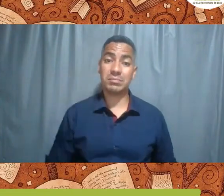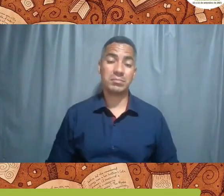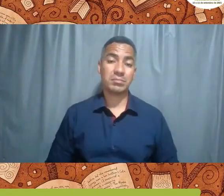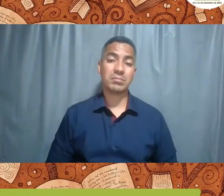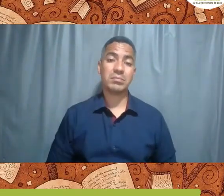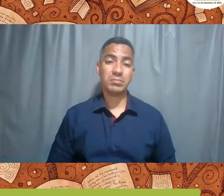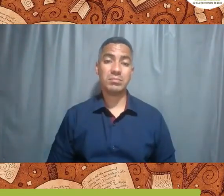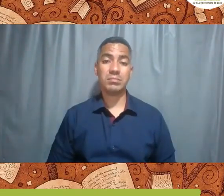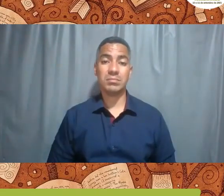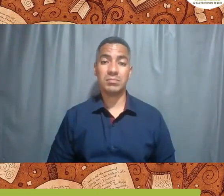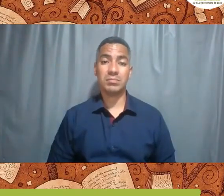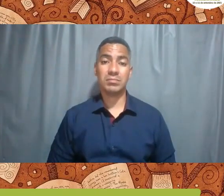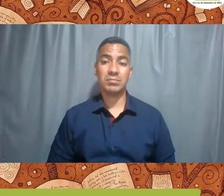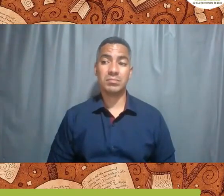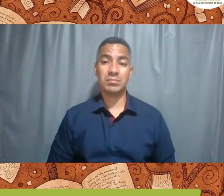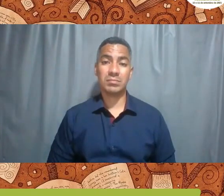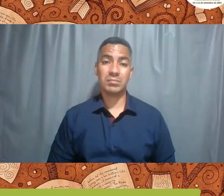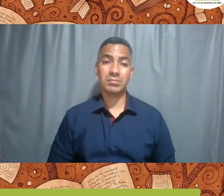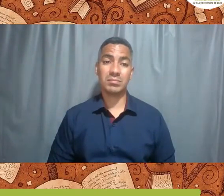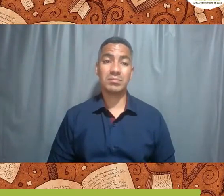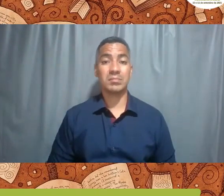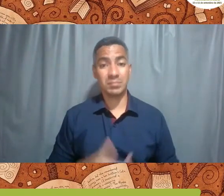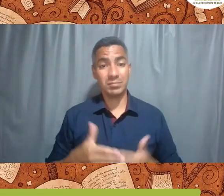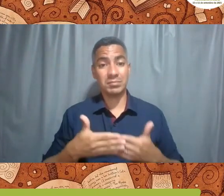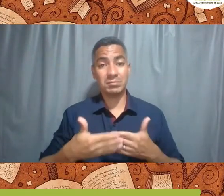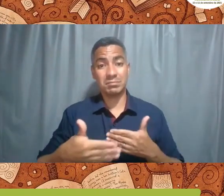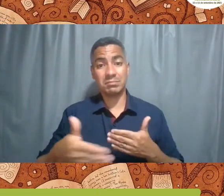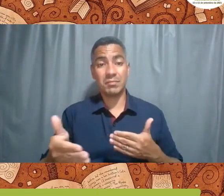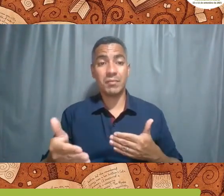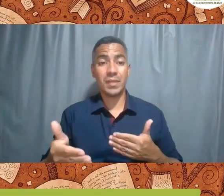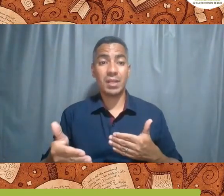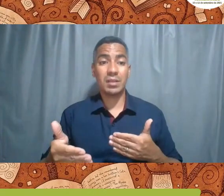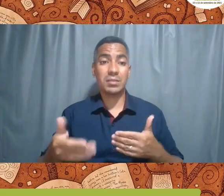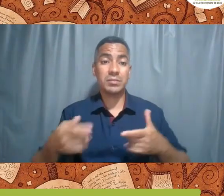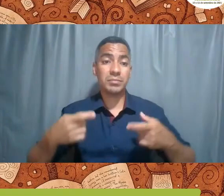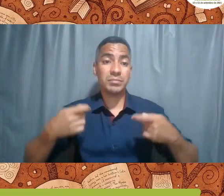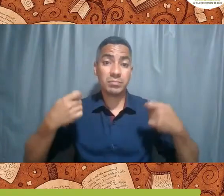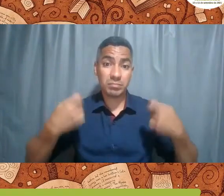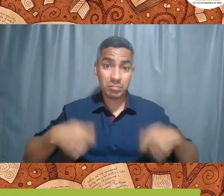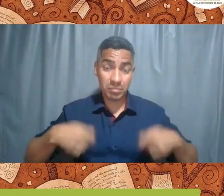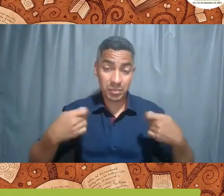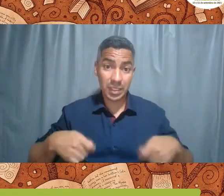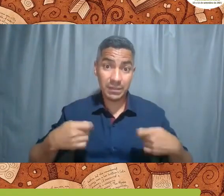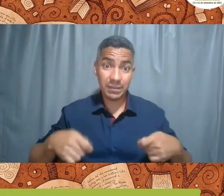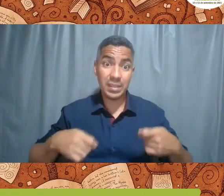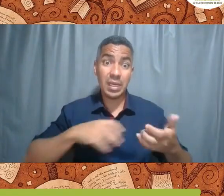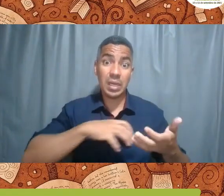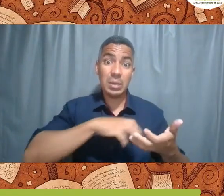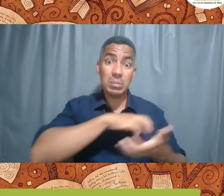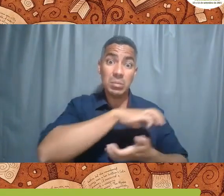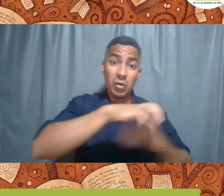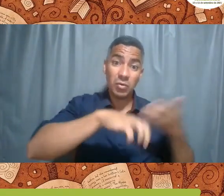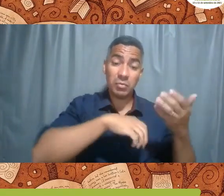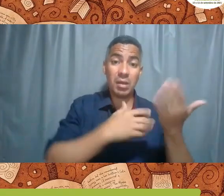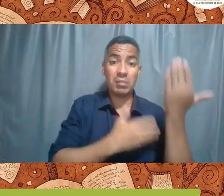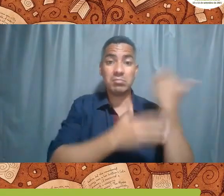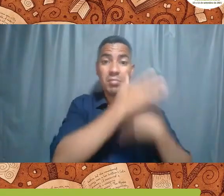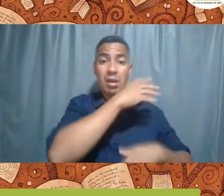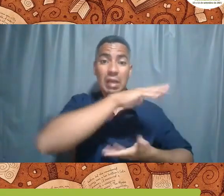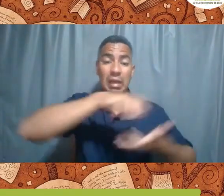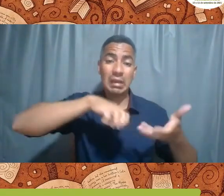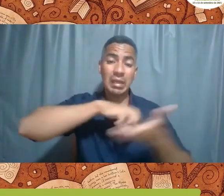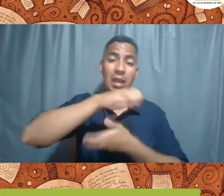Então, nessa medida, é preciso considerar que o movimento feminista dos anos 50 e 60